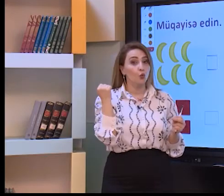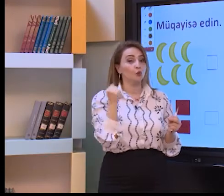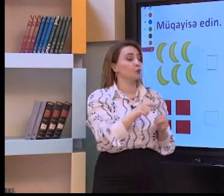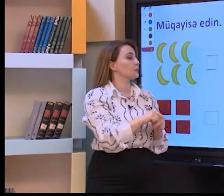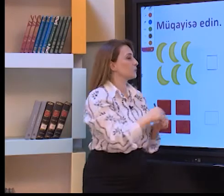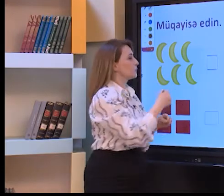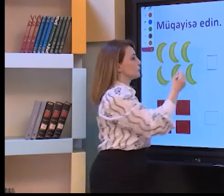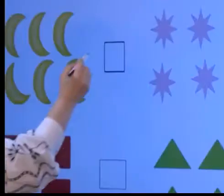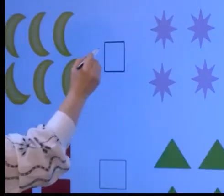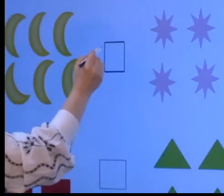çoxdur.